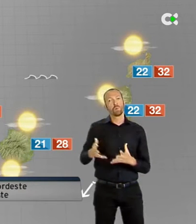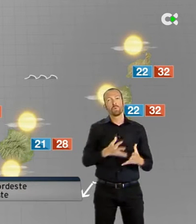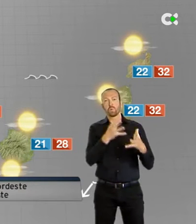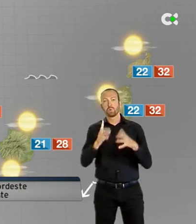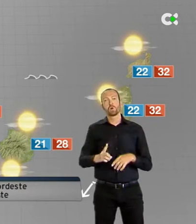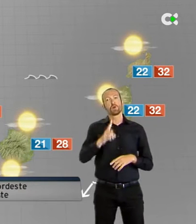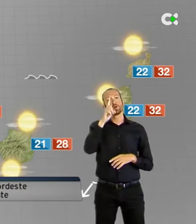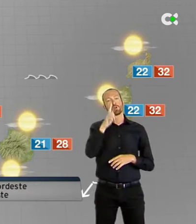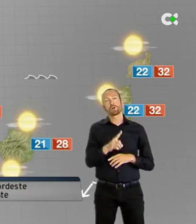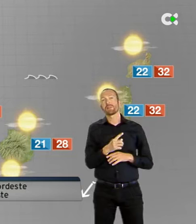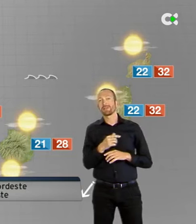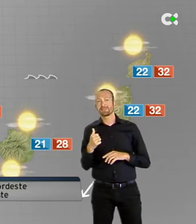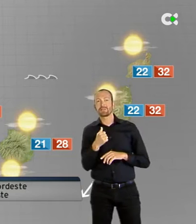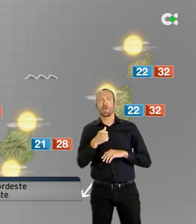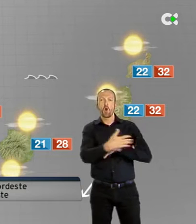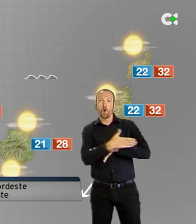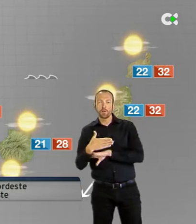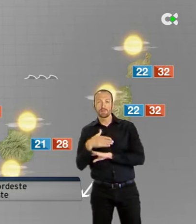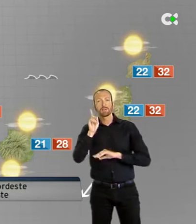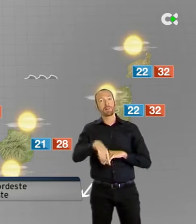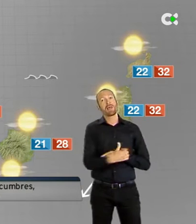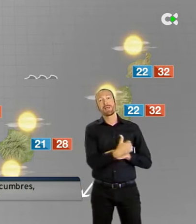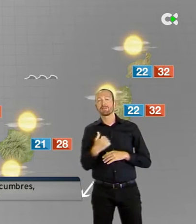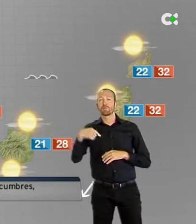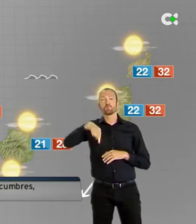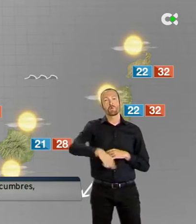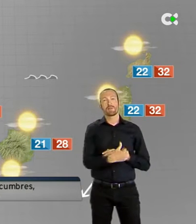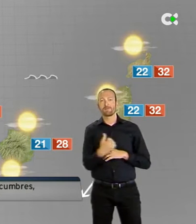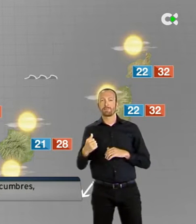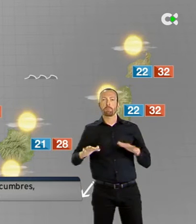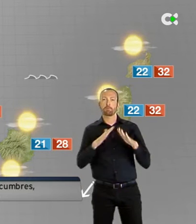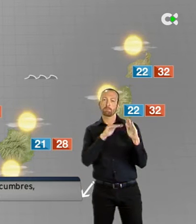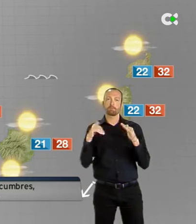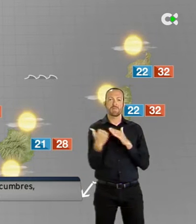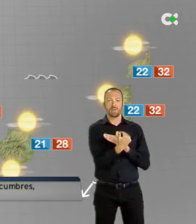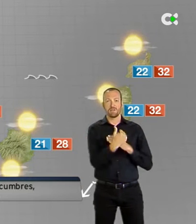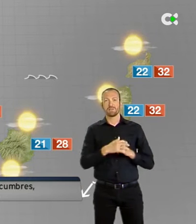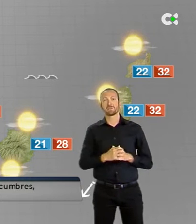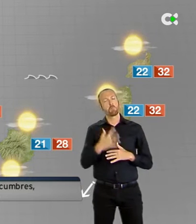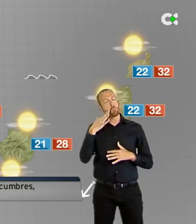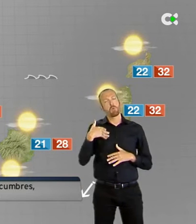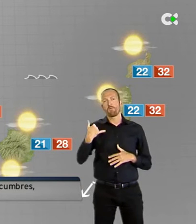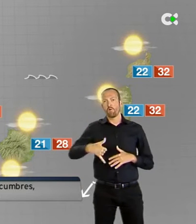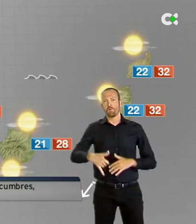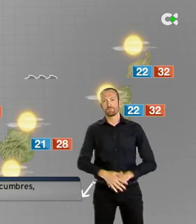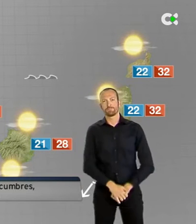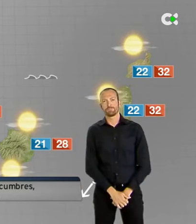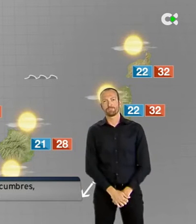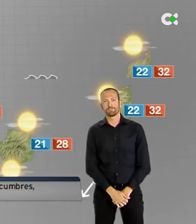viento soplará del nordeste en la costa y del este y sureste en medianías y cumbres, en general flojo.